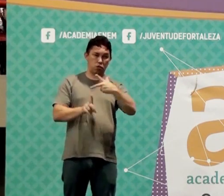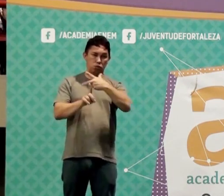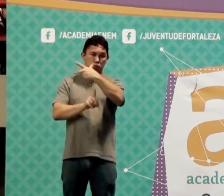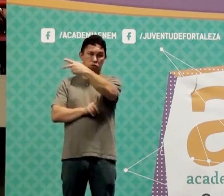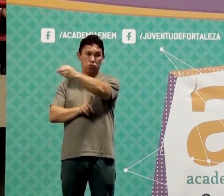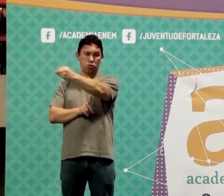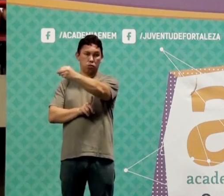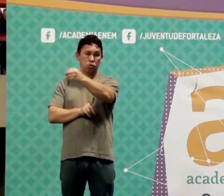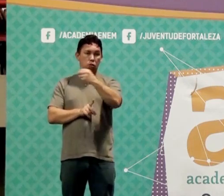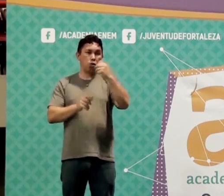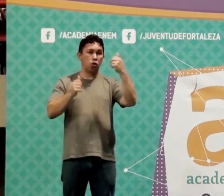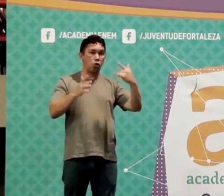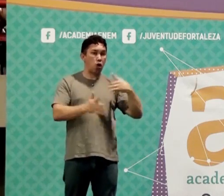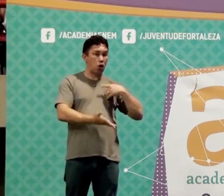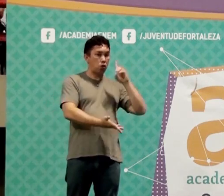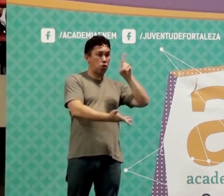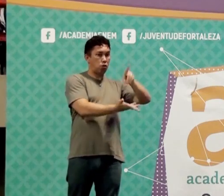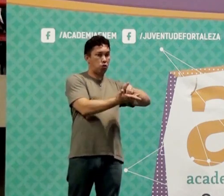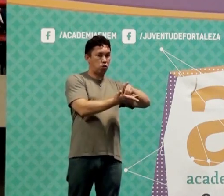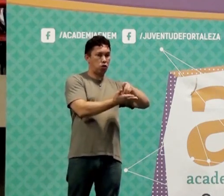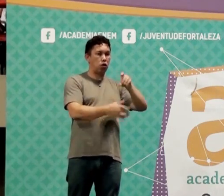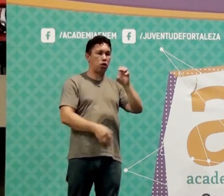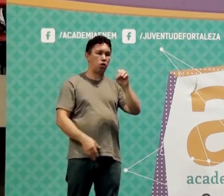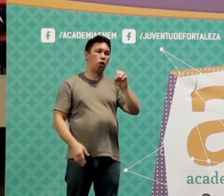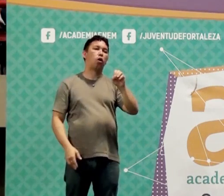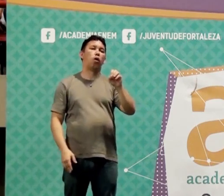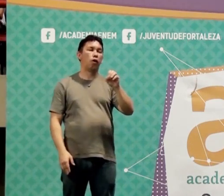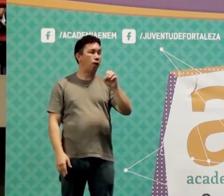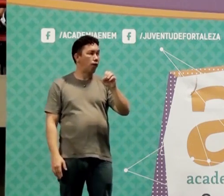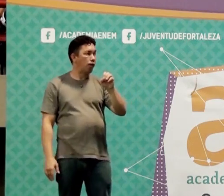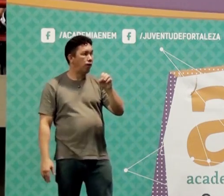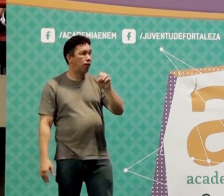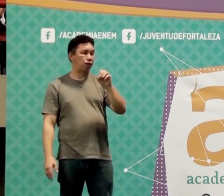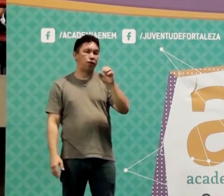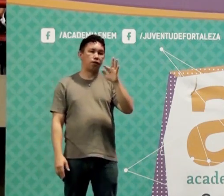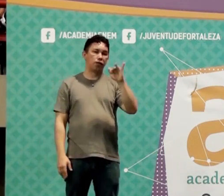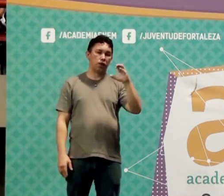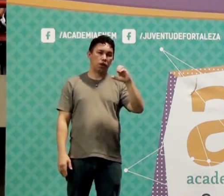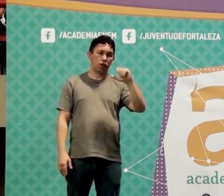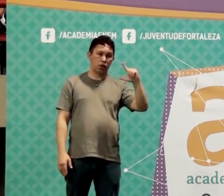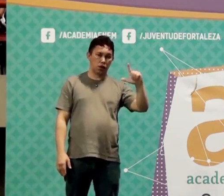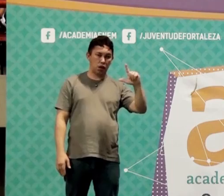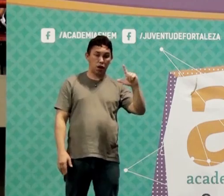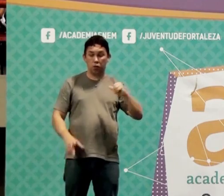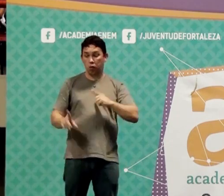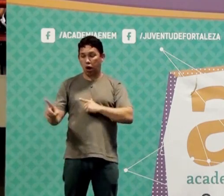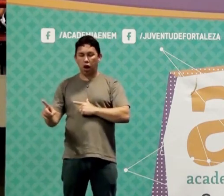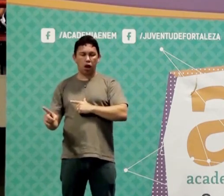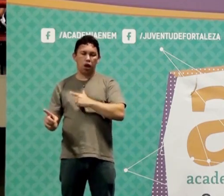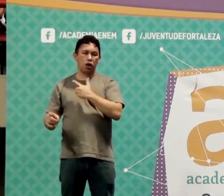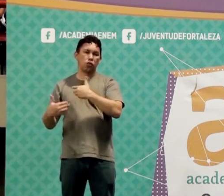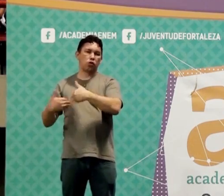do Renascimento. Eles foram para a universidade estudar artes liberais, tá certo?